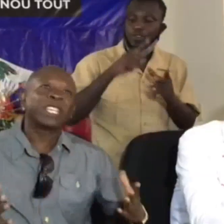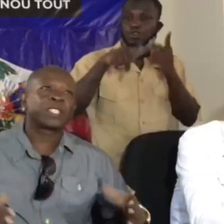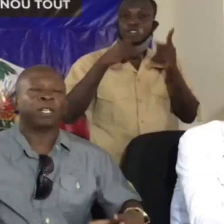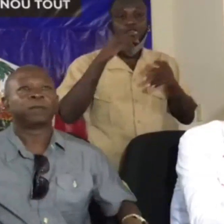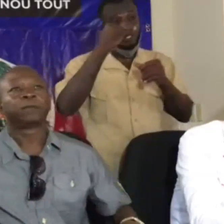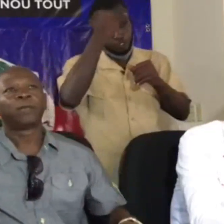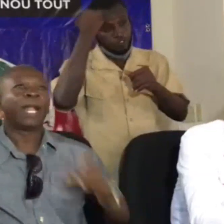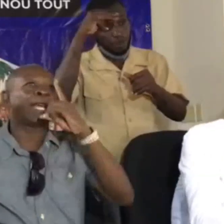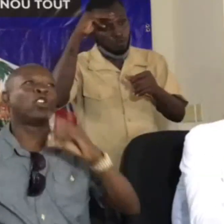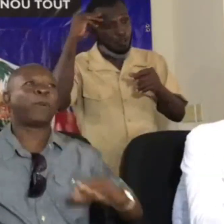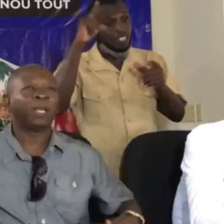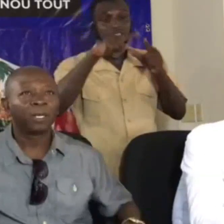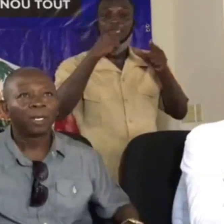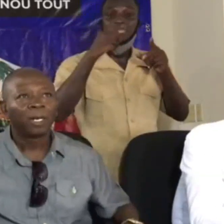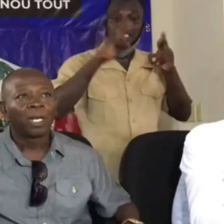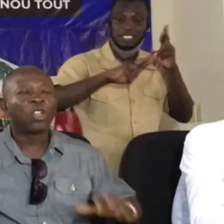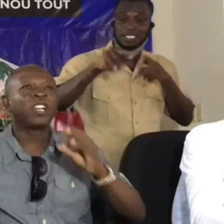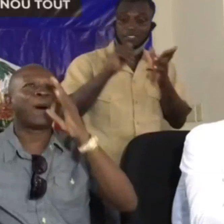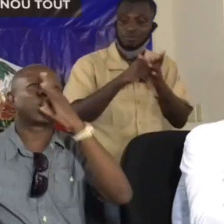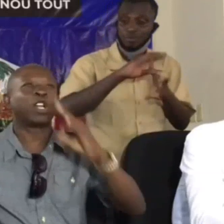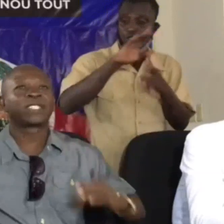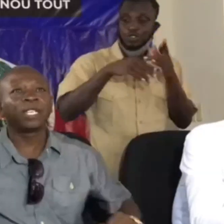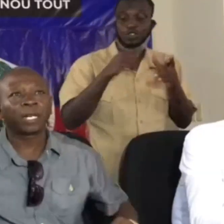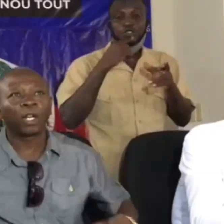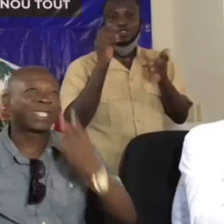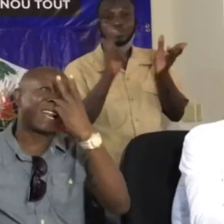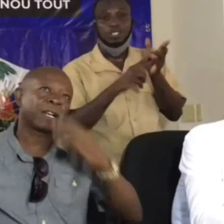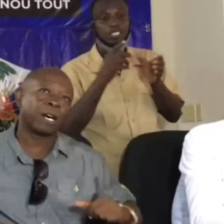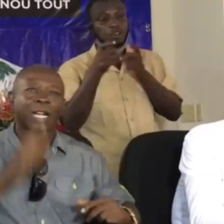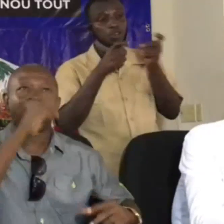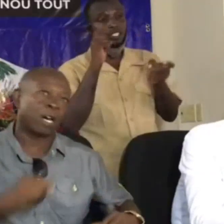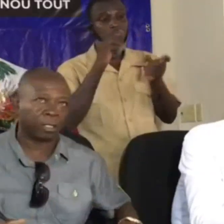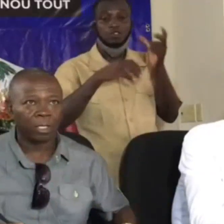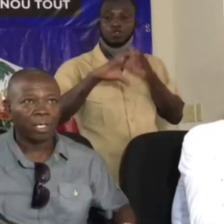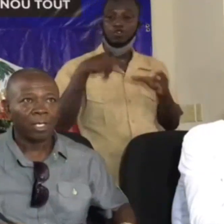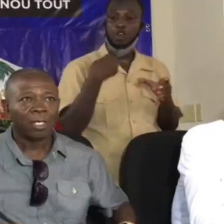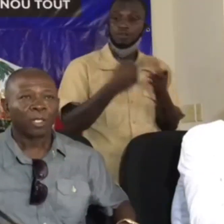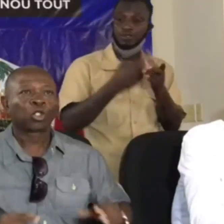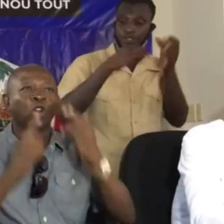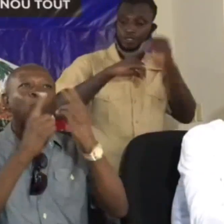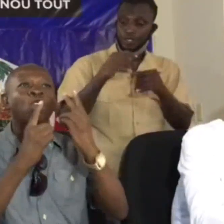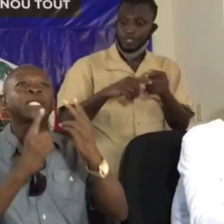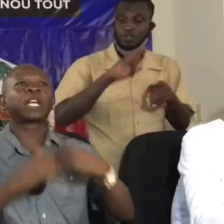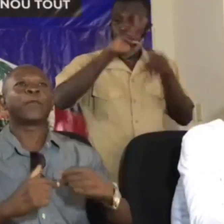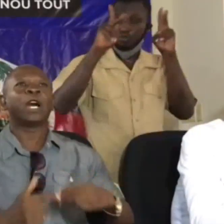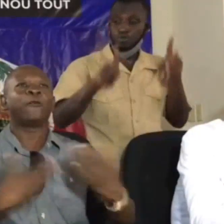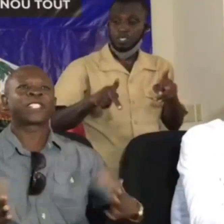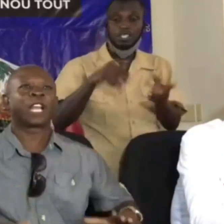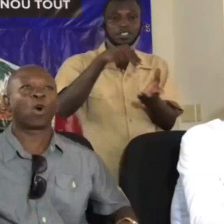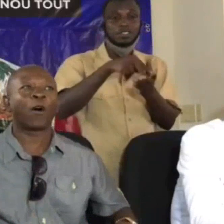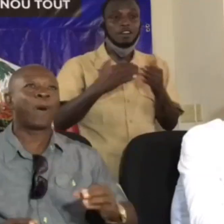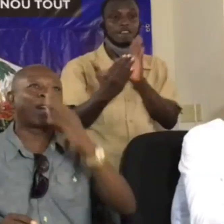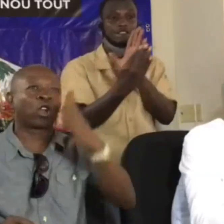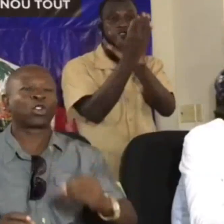Jovenel Moïse, récupéré, l'usurpateur de titre, le délinquant, car tout le monde qui campait en